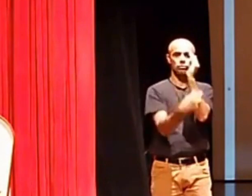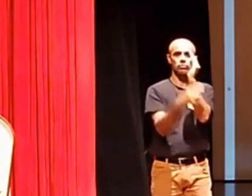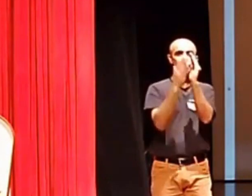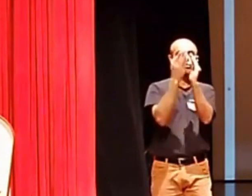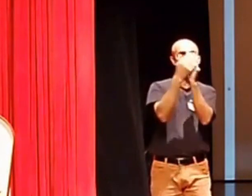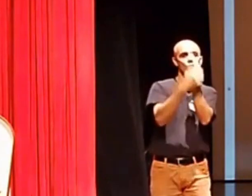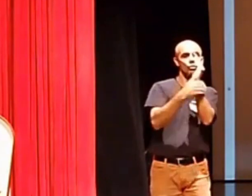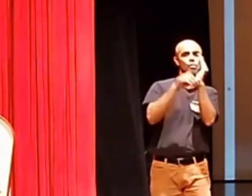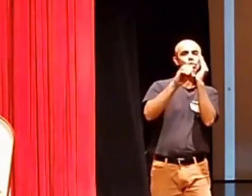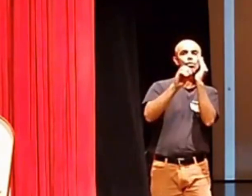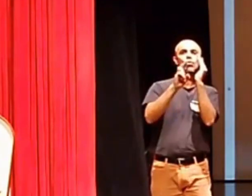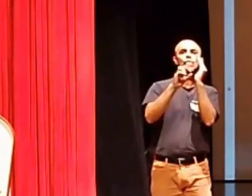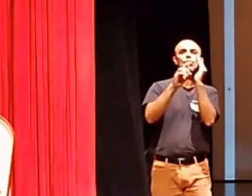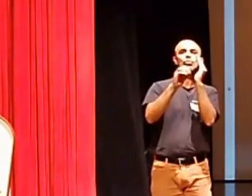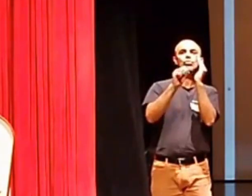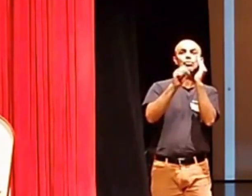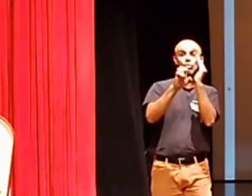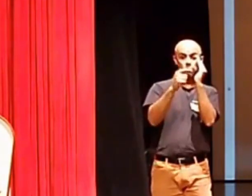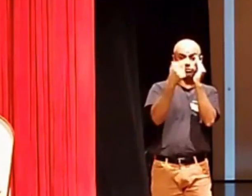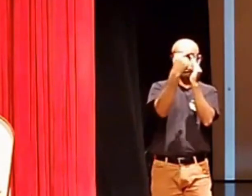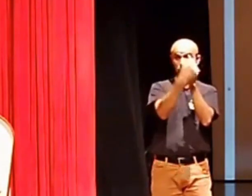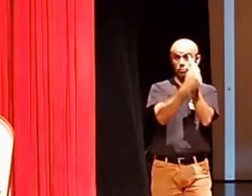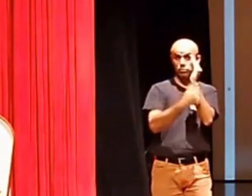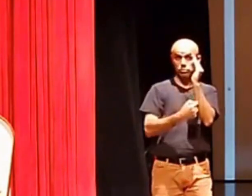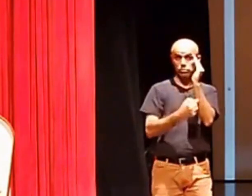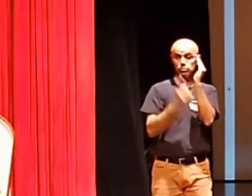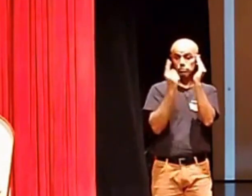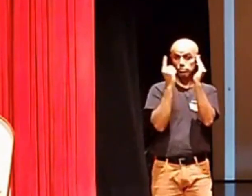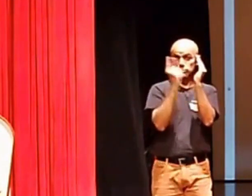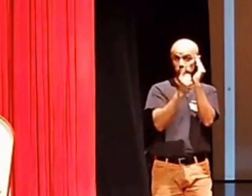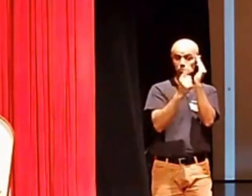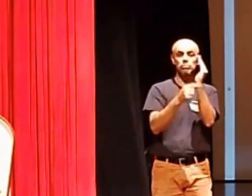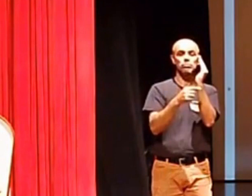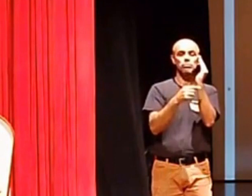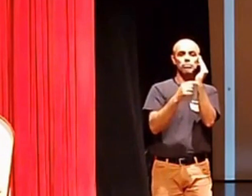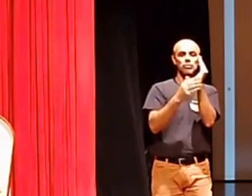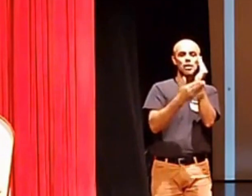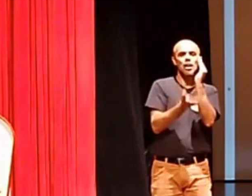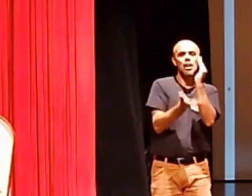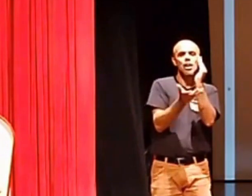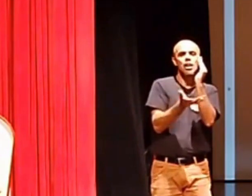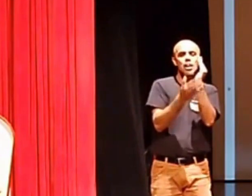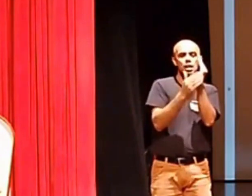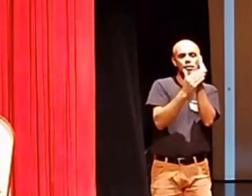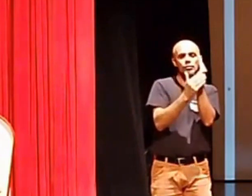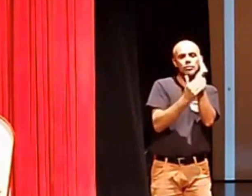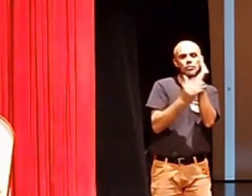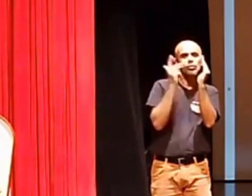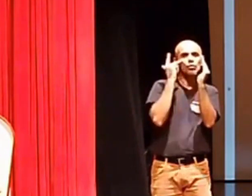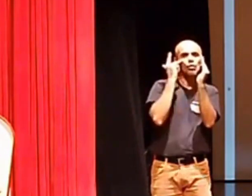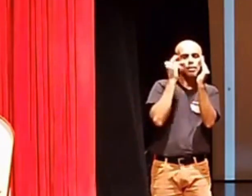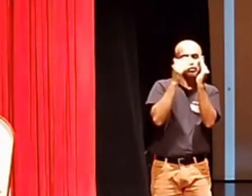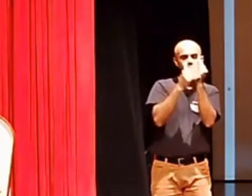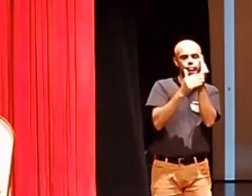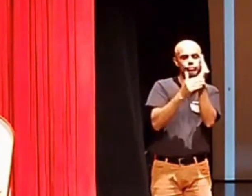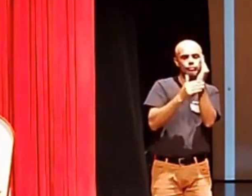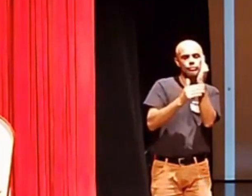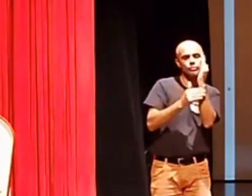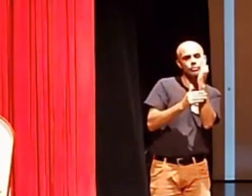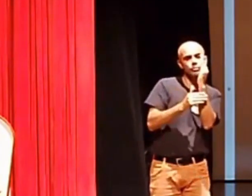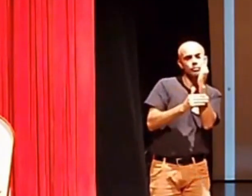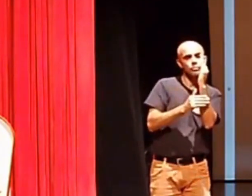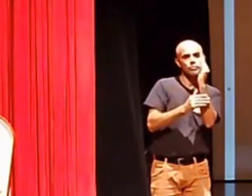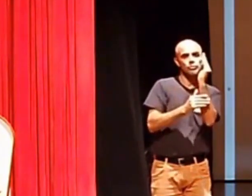de lordose, aqui na cervical. Uma leve curvinha aqui, que faz